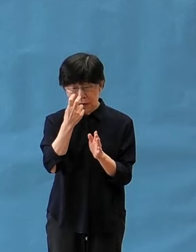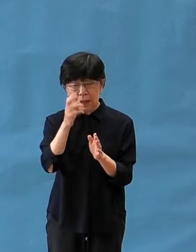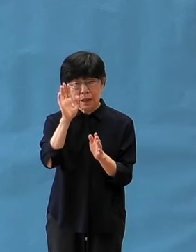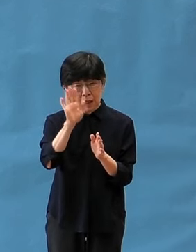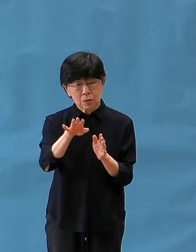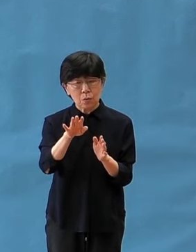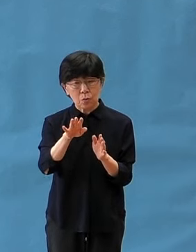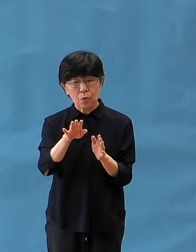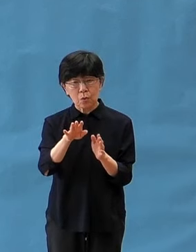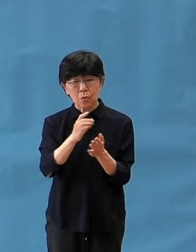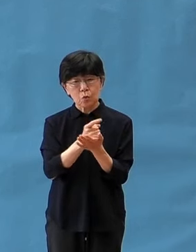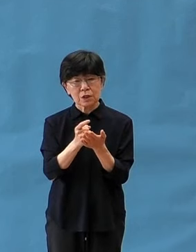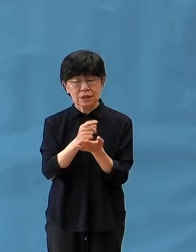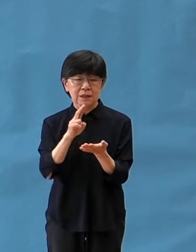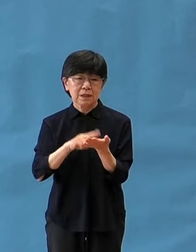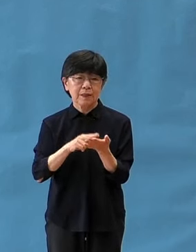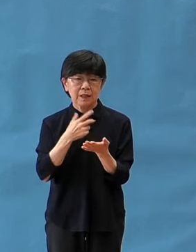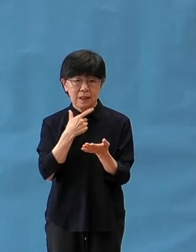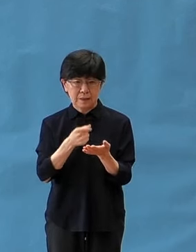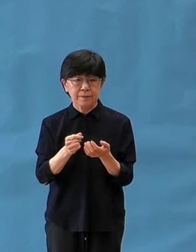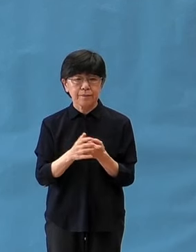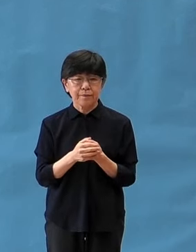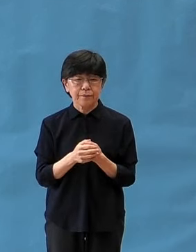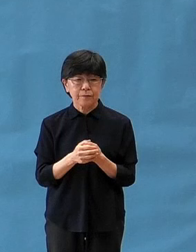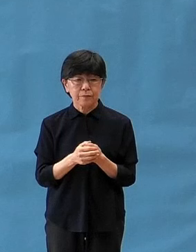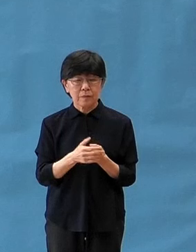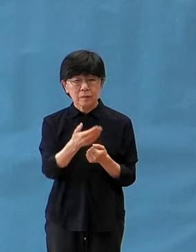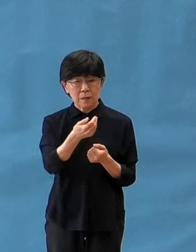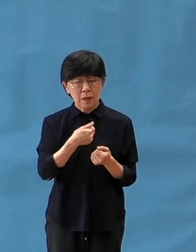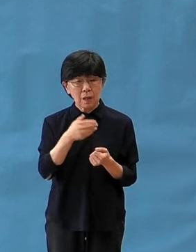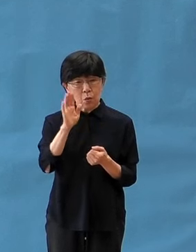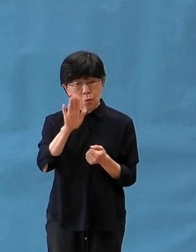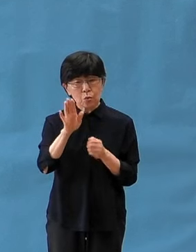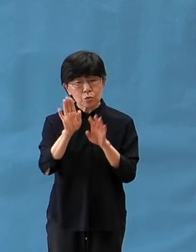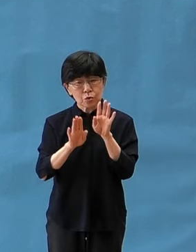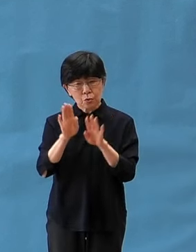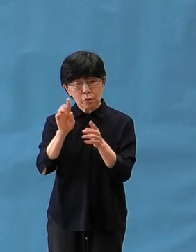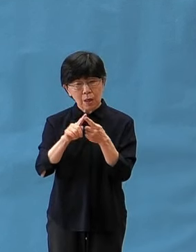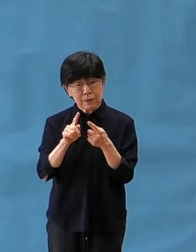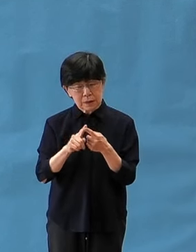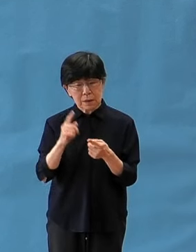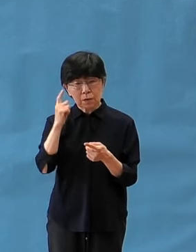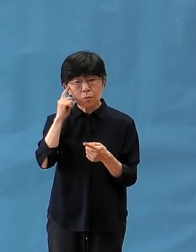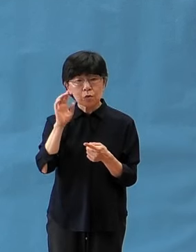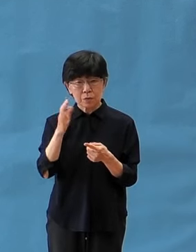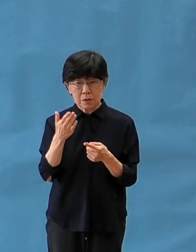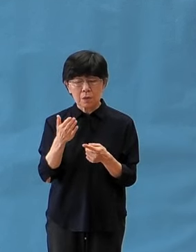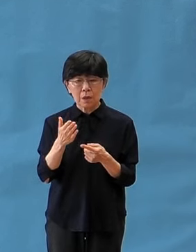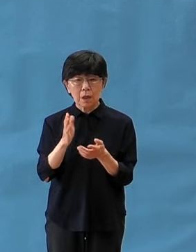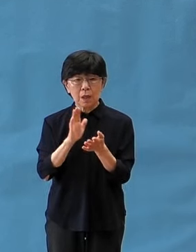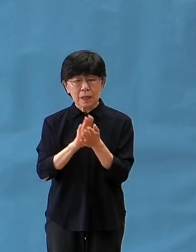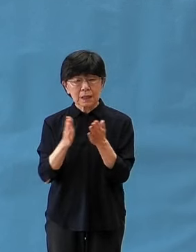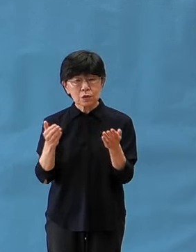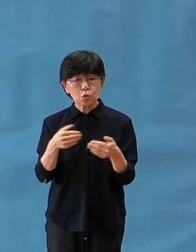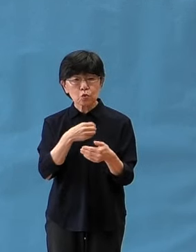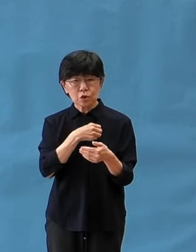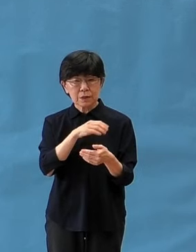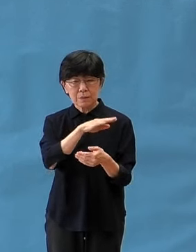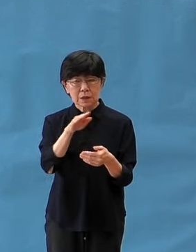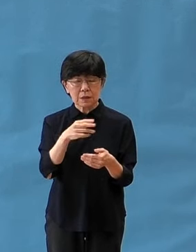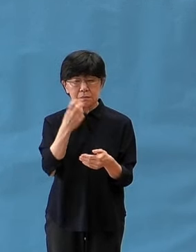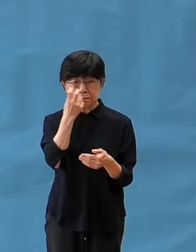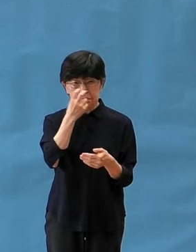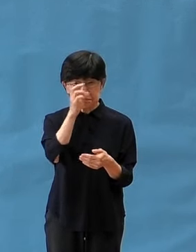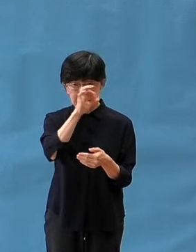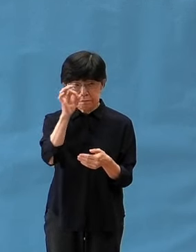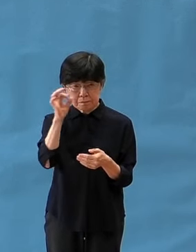思っております。 もちろん今後の状況次第だというふうには思いますけれども、あの県職員さんが巡回して目視で確認する